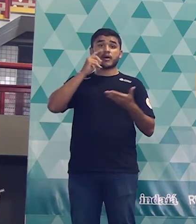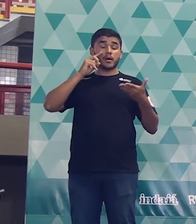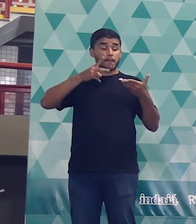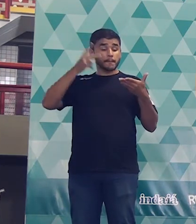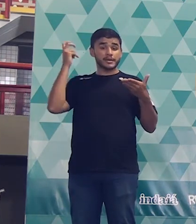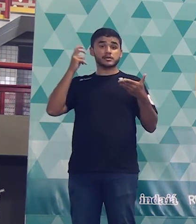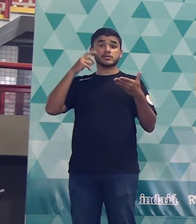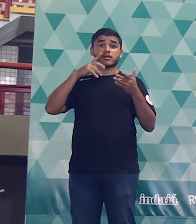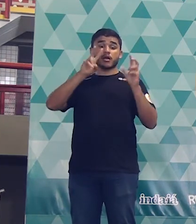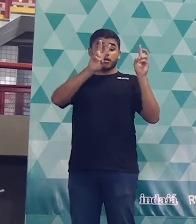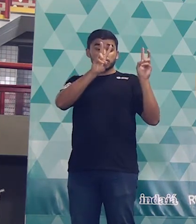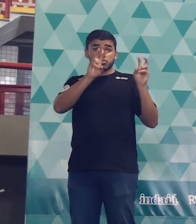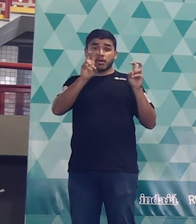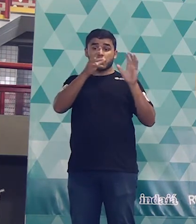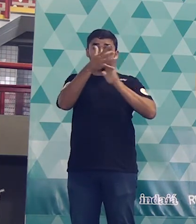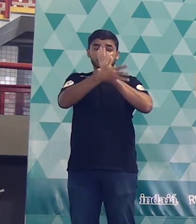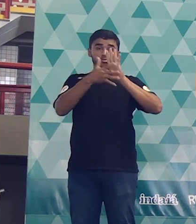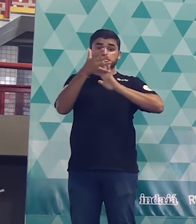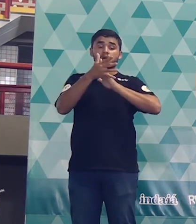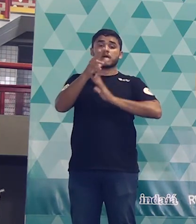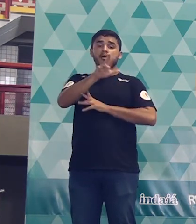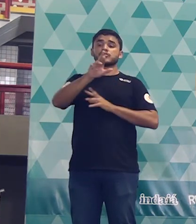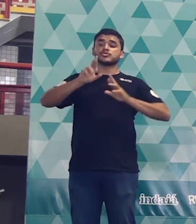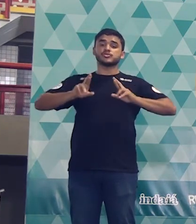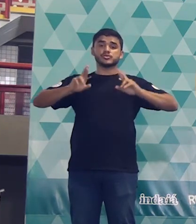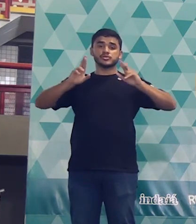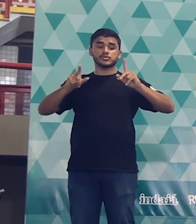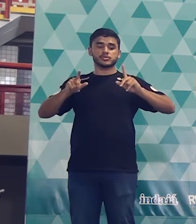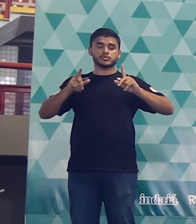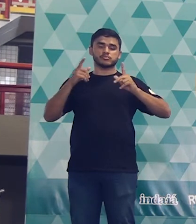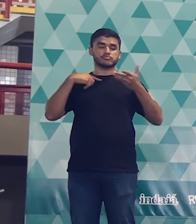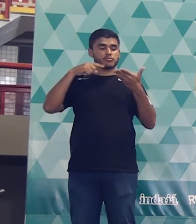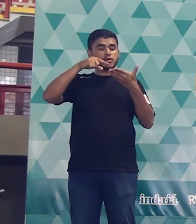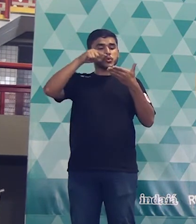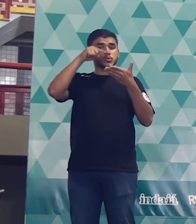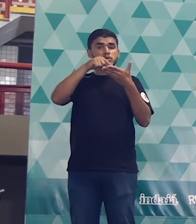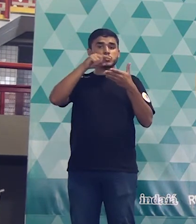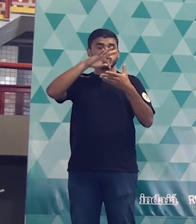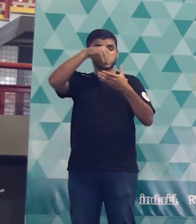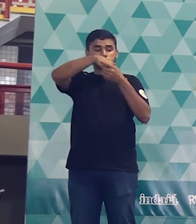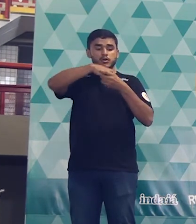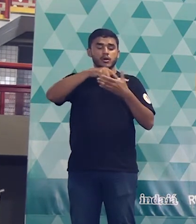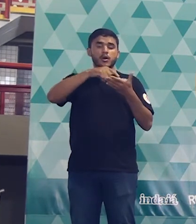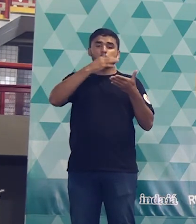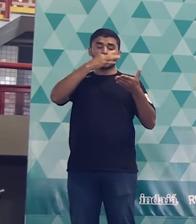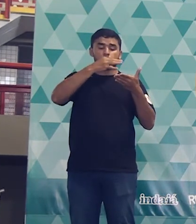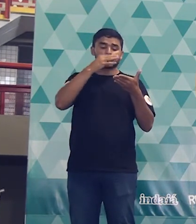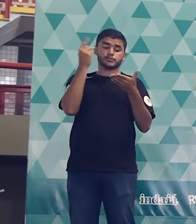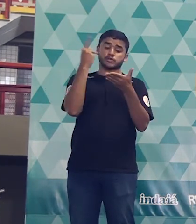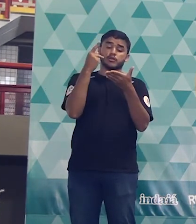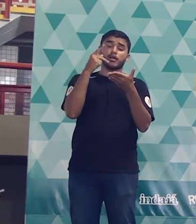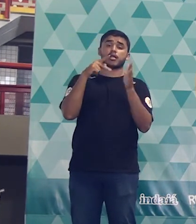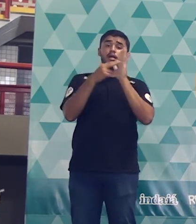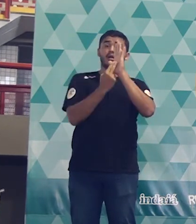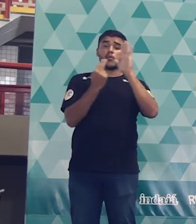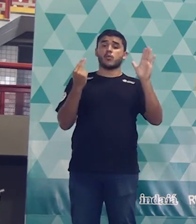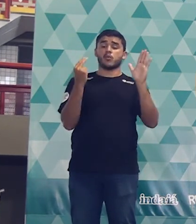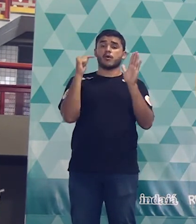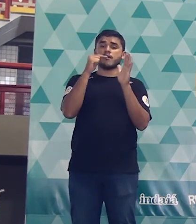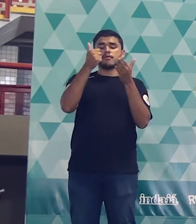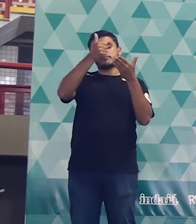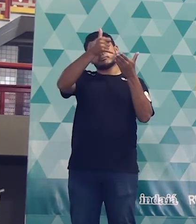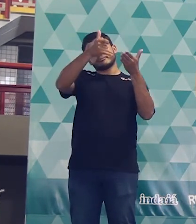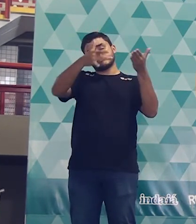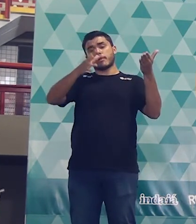o tema de um texto. É preciso distinguir também os fatos apresentados da opinião formulada acerca